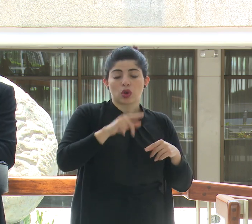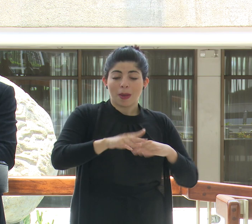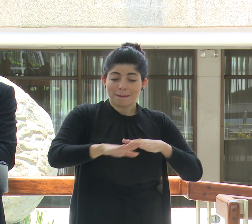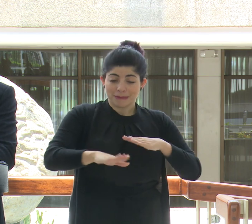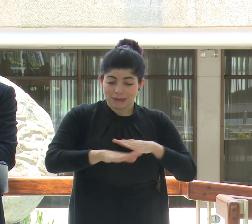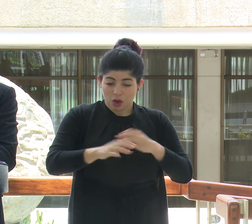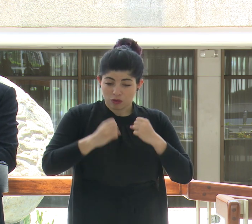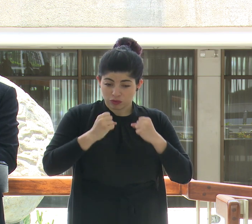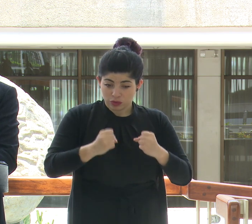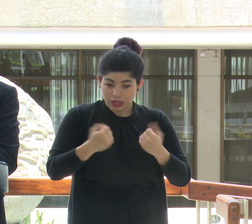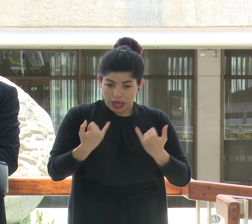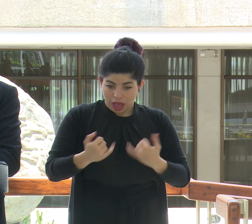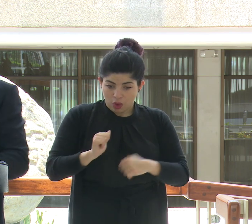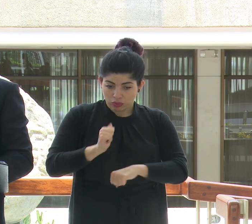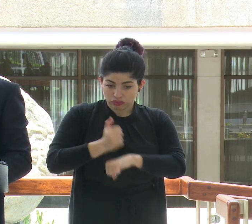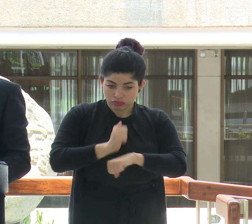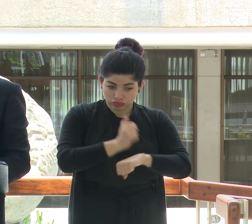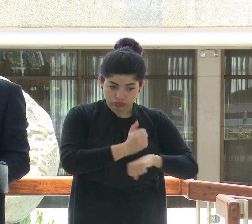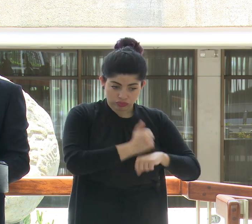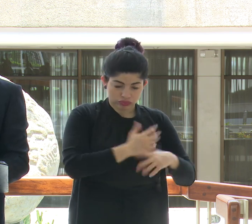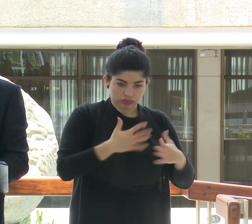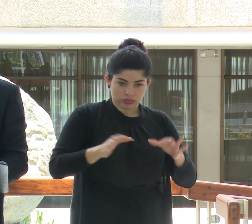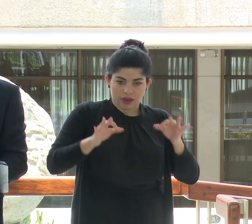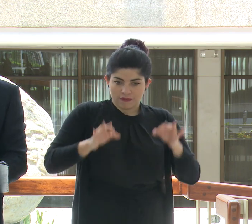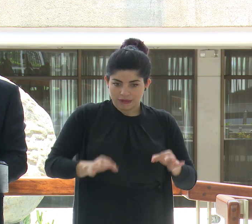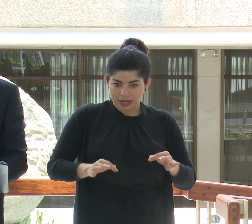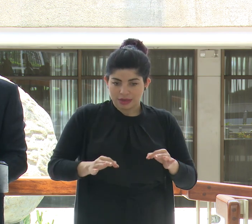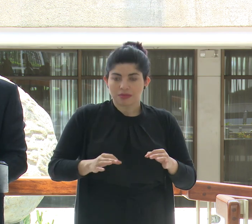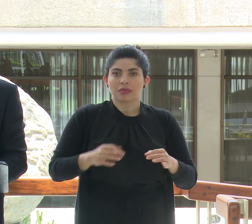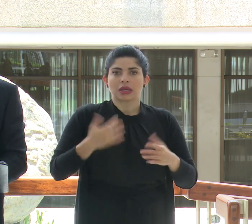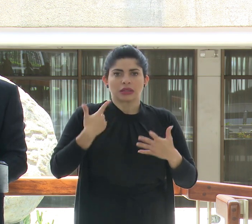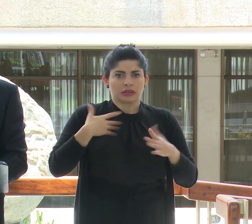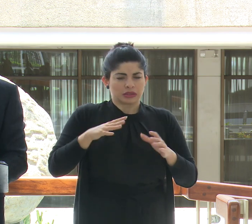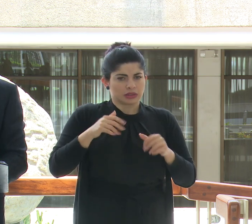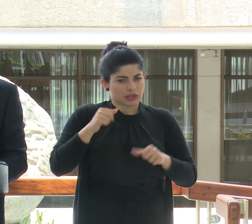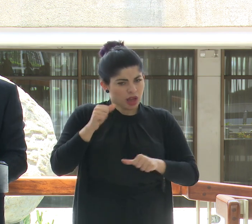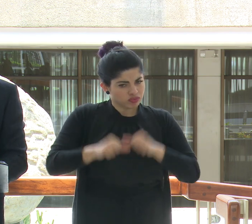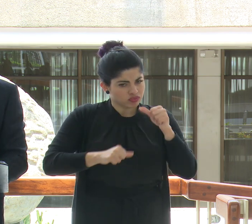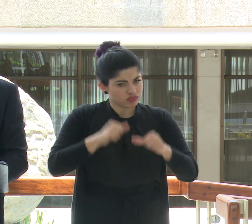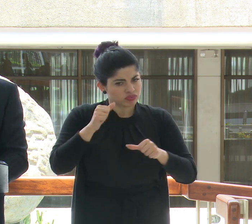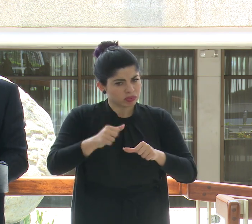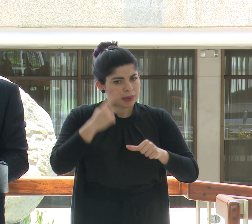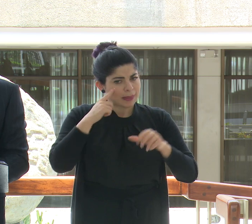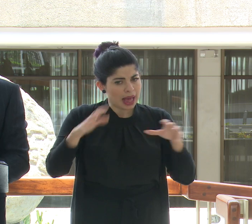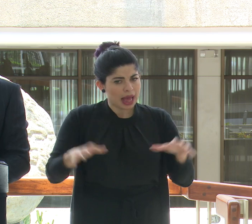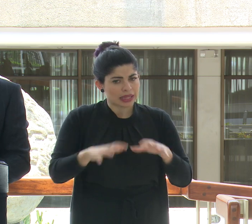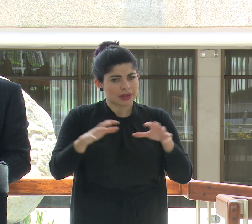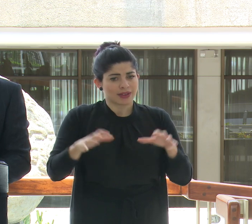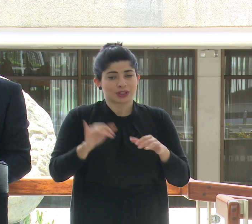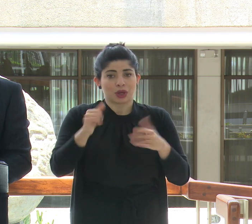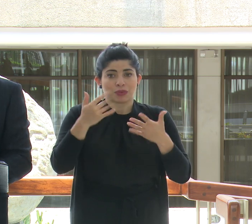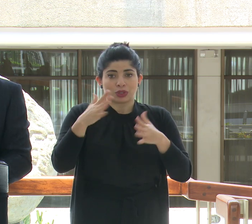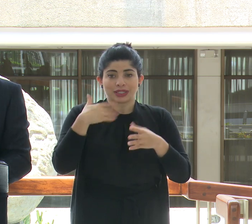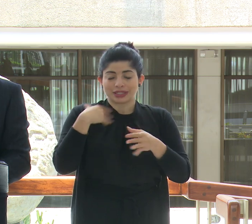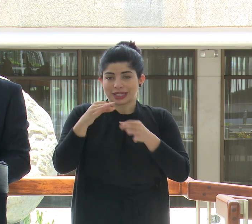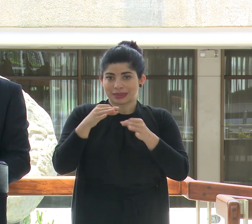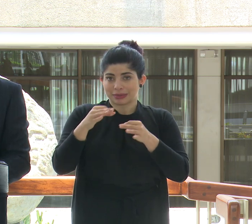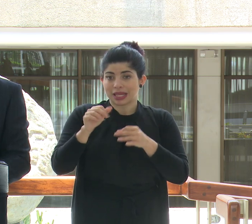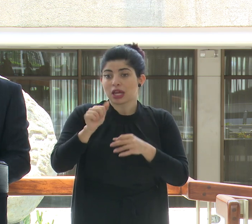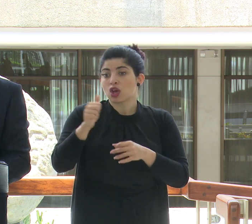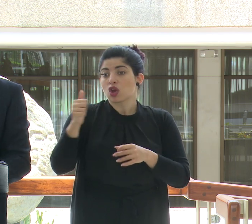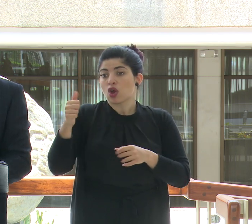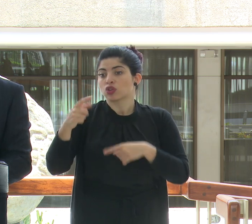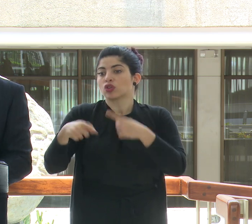están poniéndose y están firmes. Y hemos dado pasos decididos en la parte de reactivación, como algunos de los que he mencionado, y otros